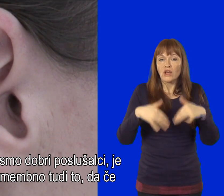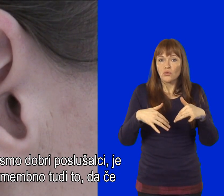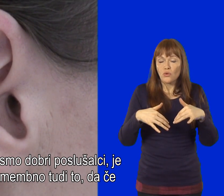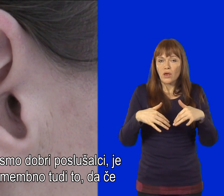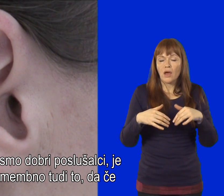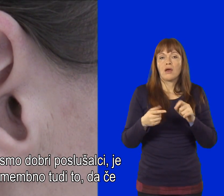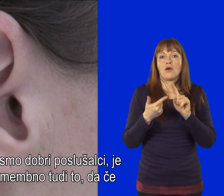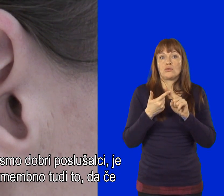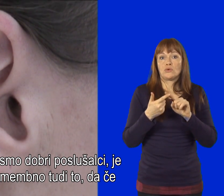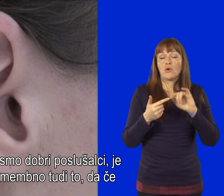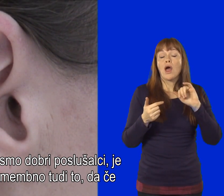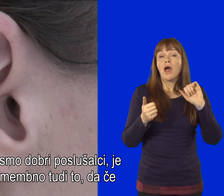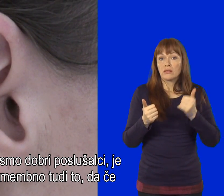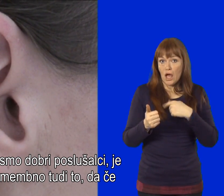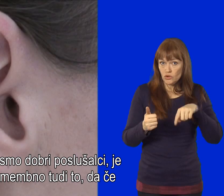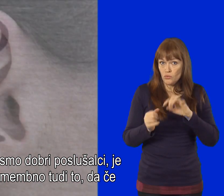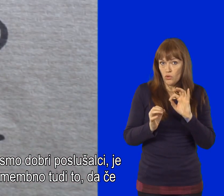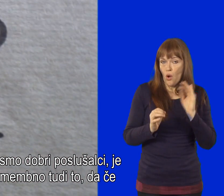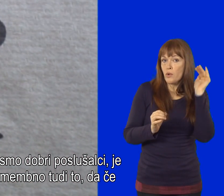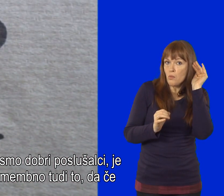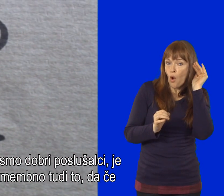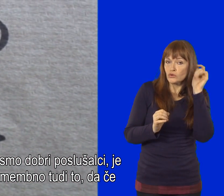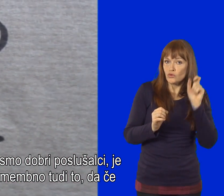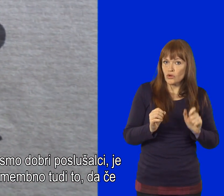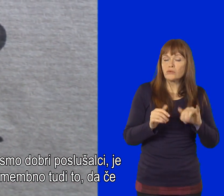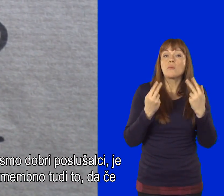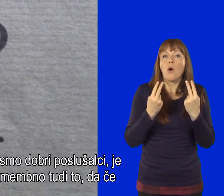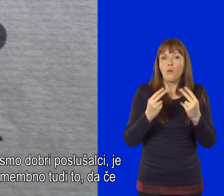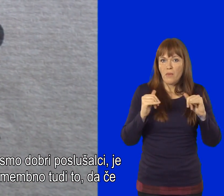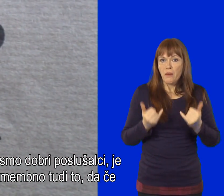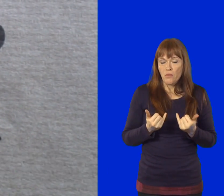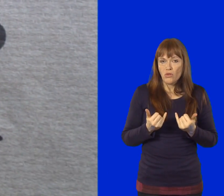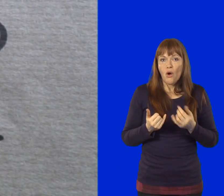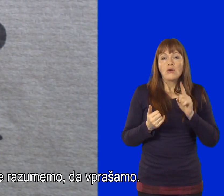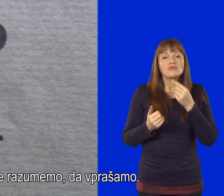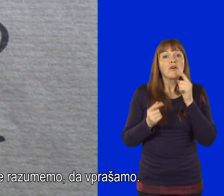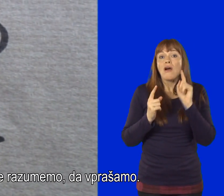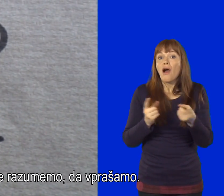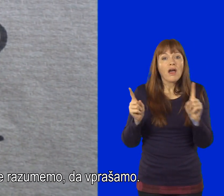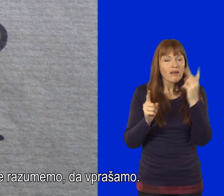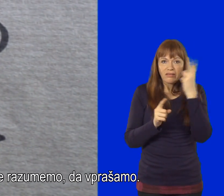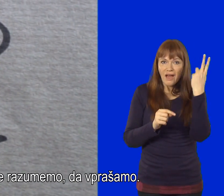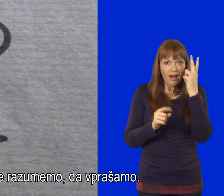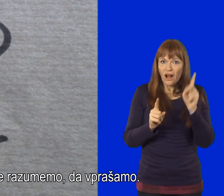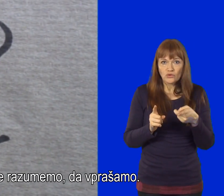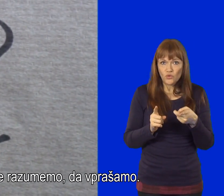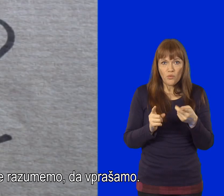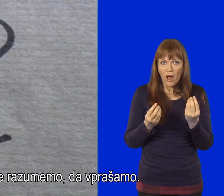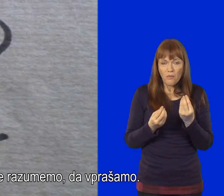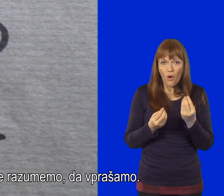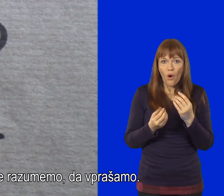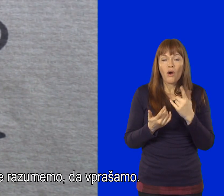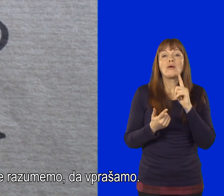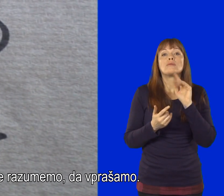Potem, zato da smo dobri poslušalci, je pomembno tudi to, da če česa ne razumemo,